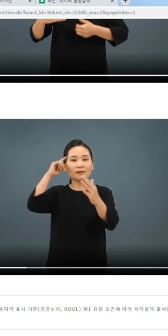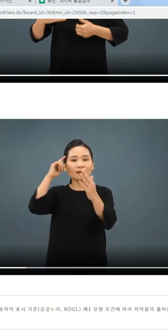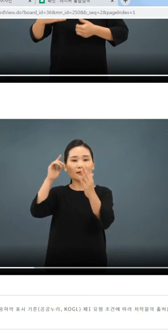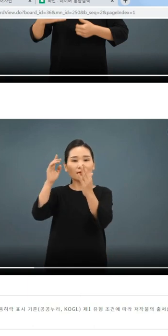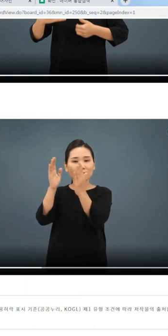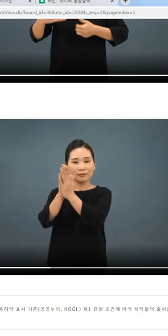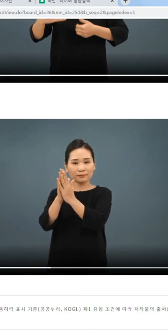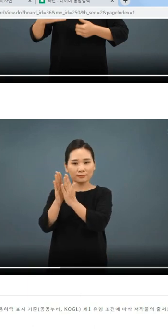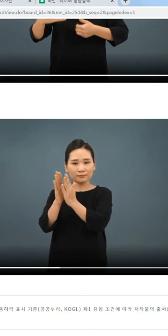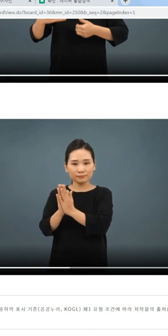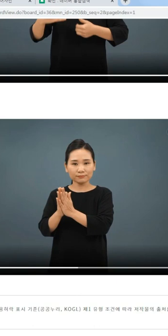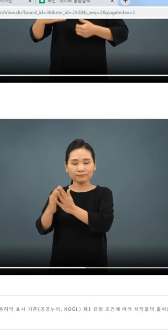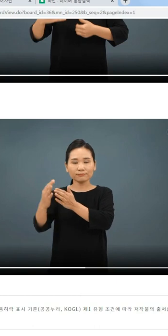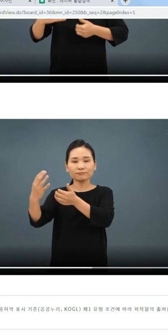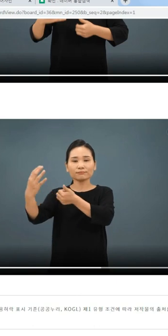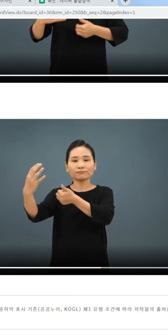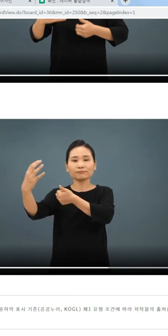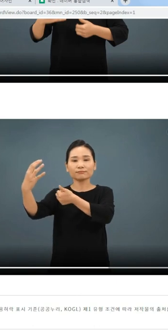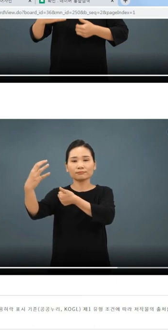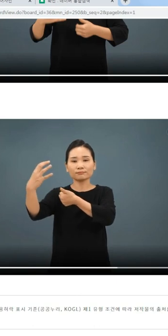보이세요?